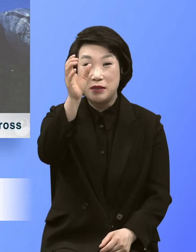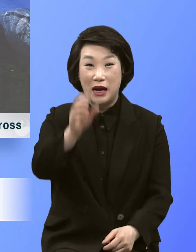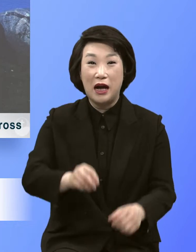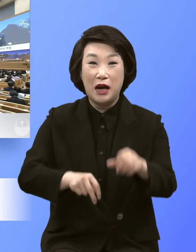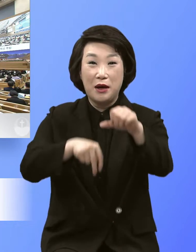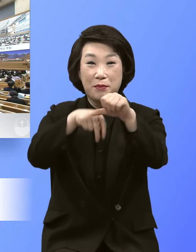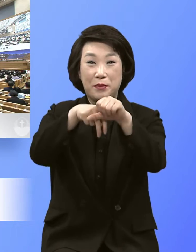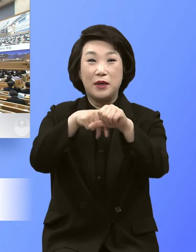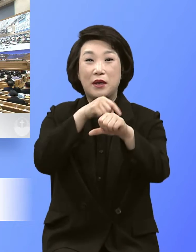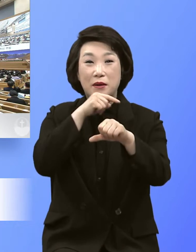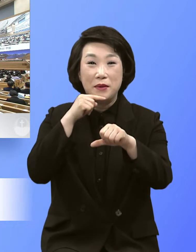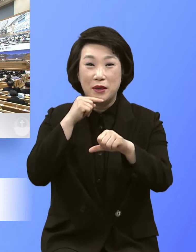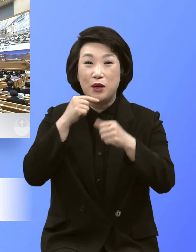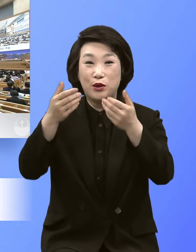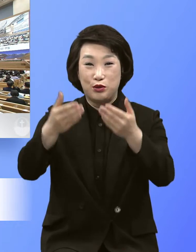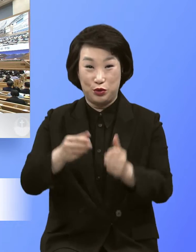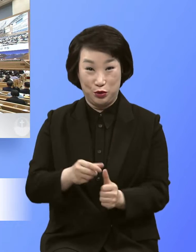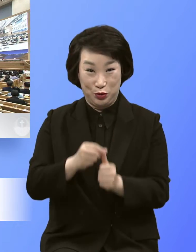주신 구원.